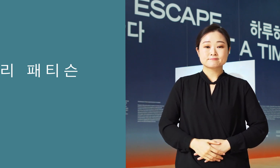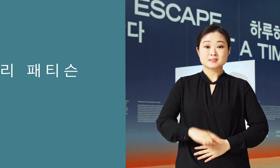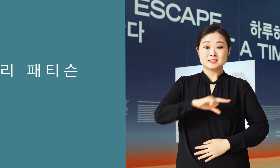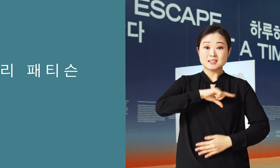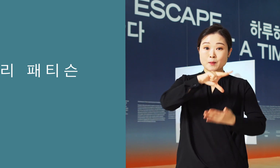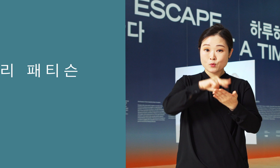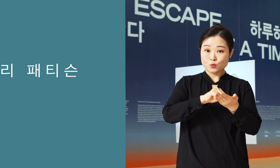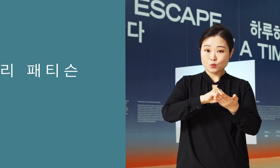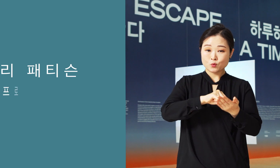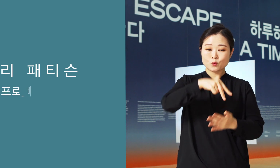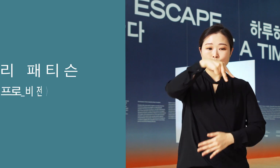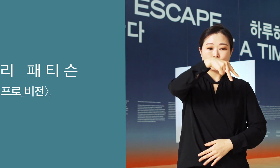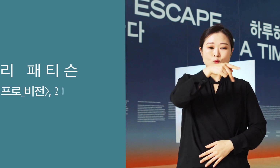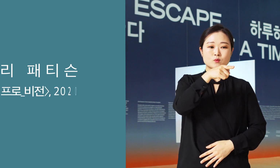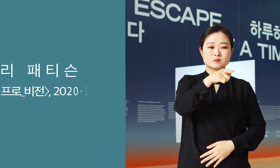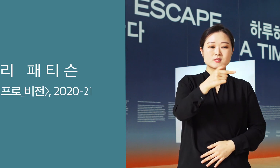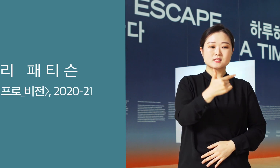선셋 프로비전,